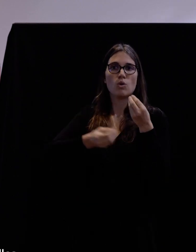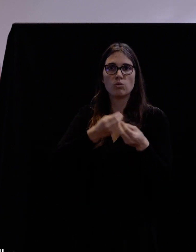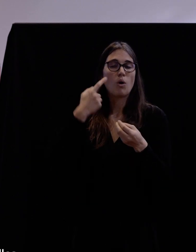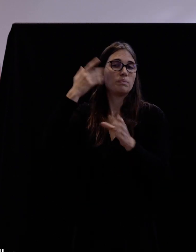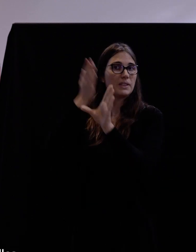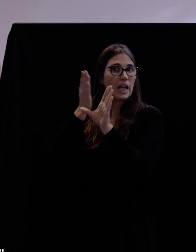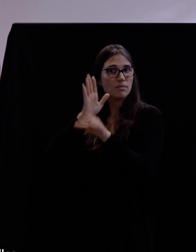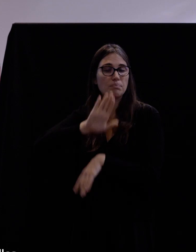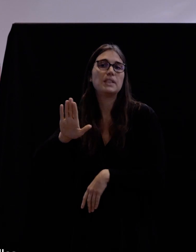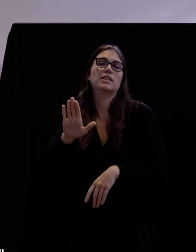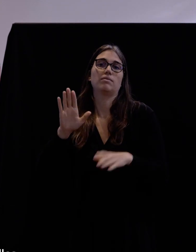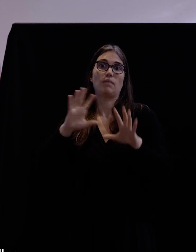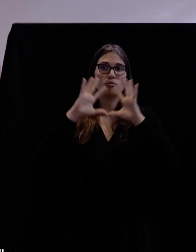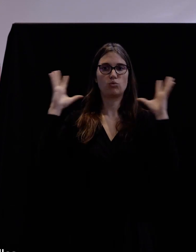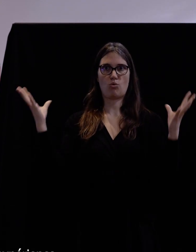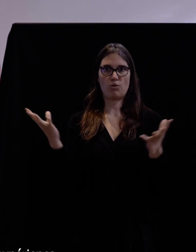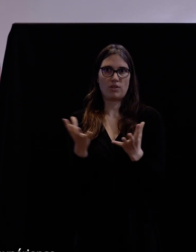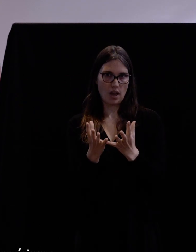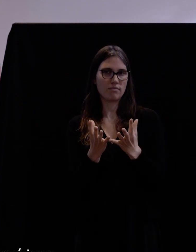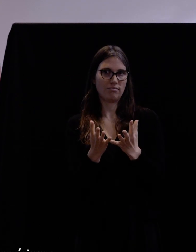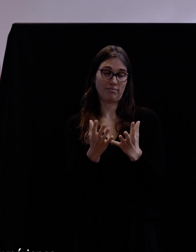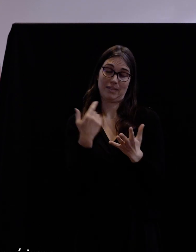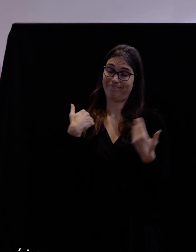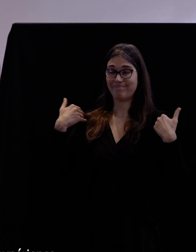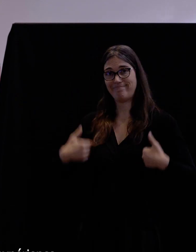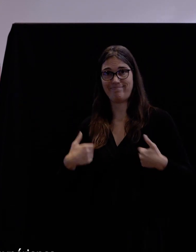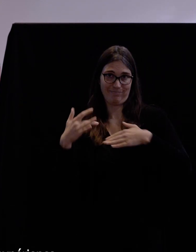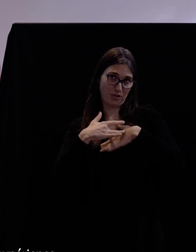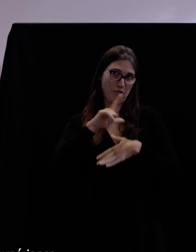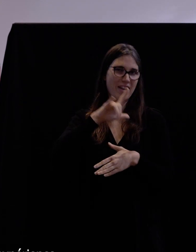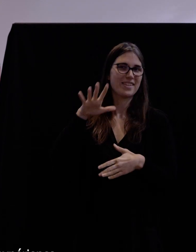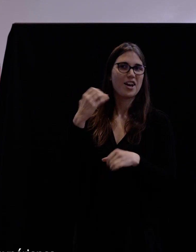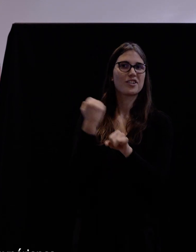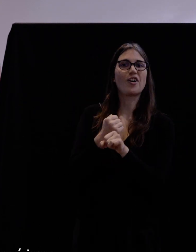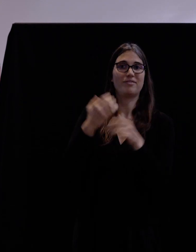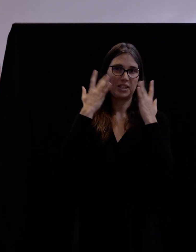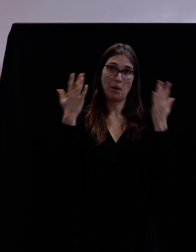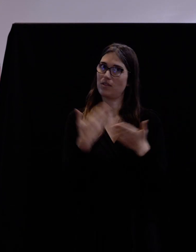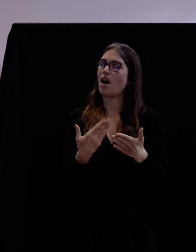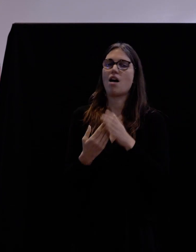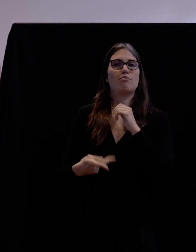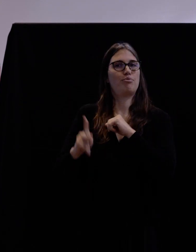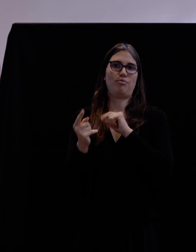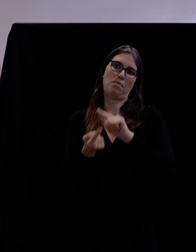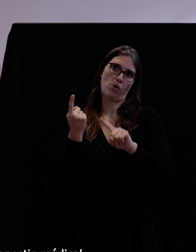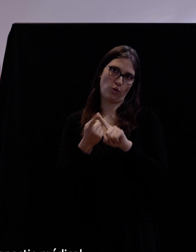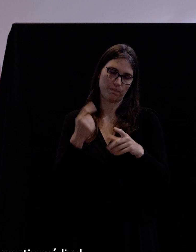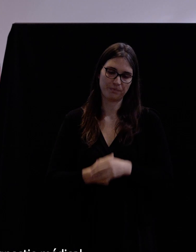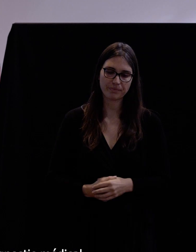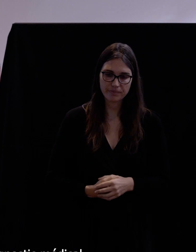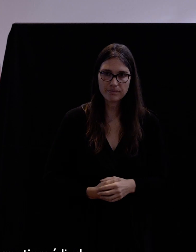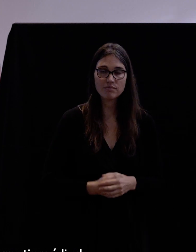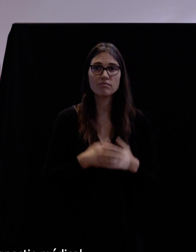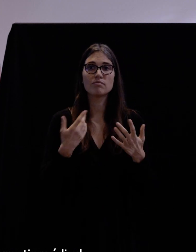sont finalement, au final du final, après 25 ans d'expérience, ce qui est presque le plus important. Voilà. Alors, une